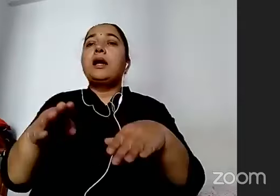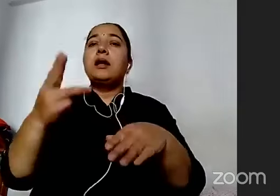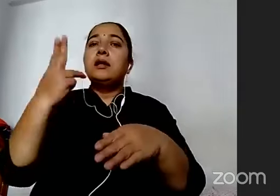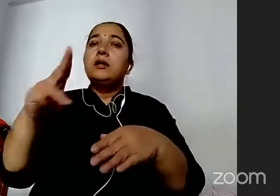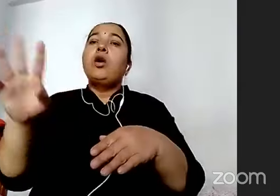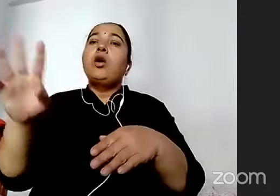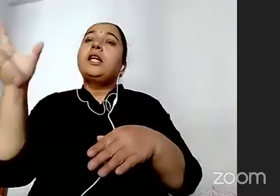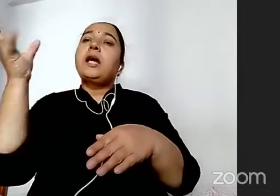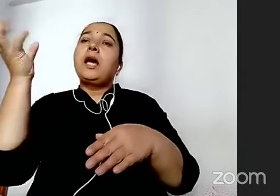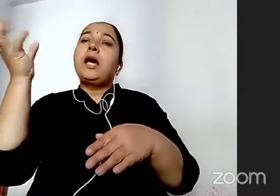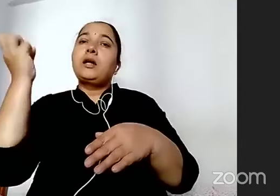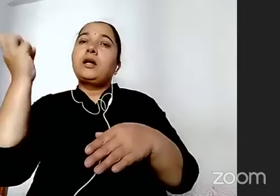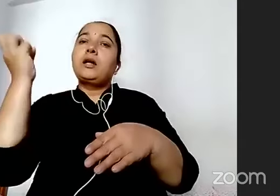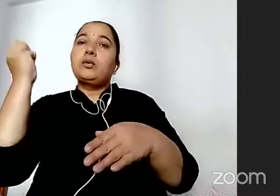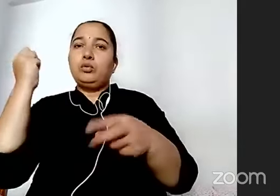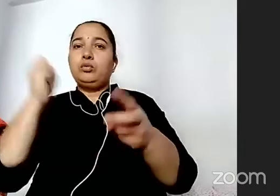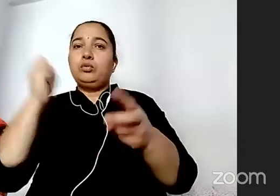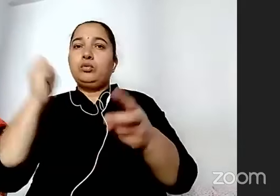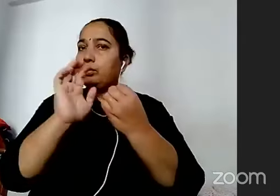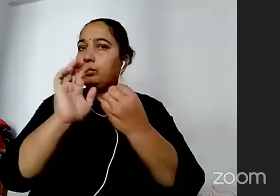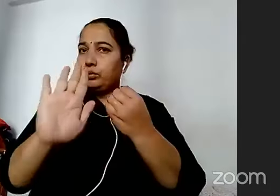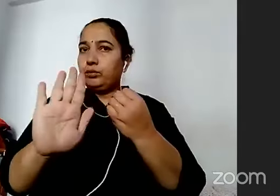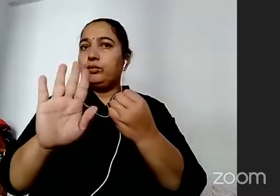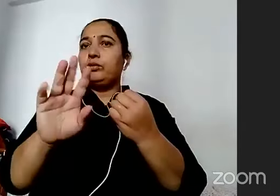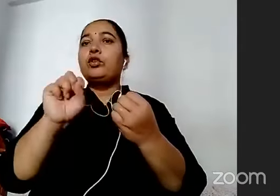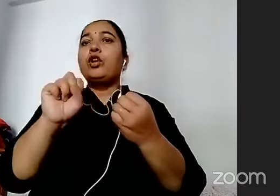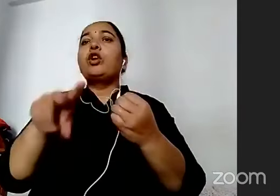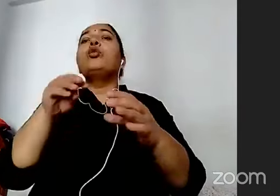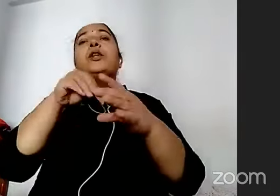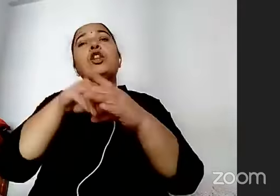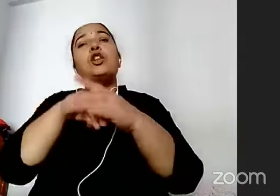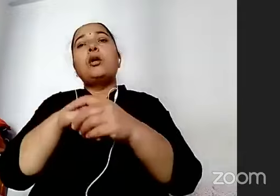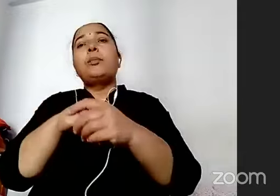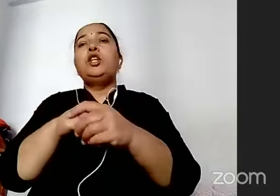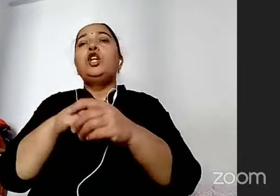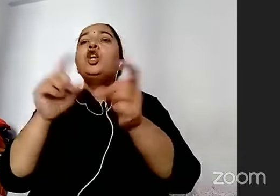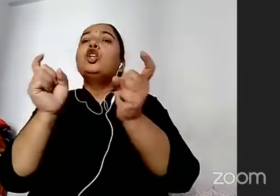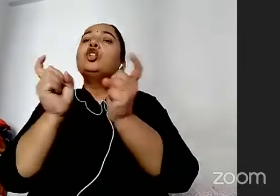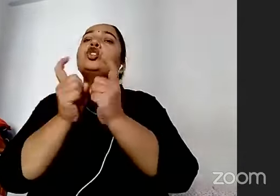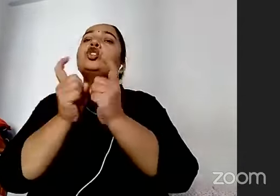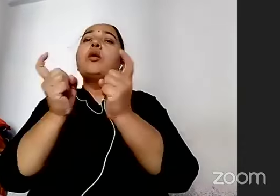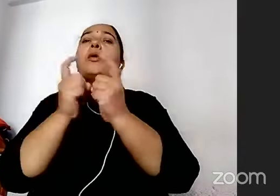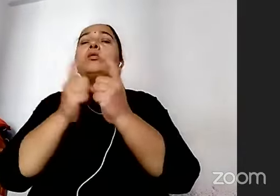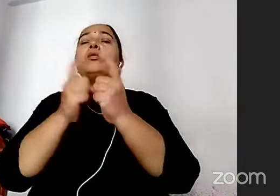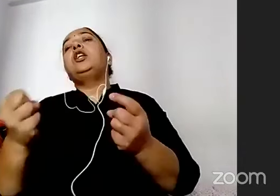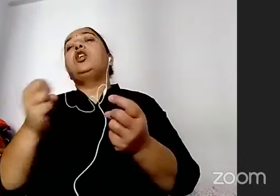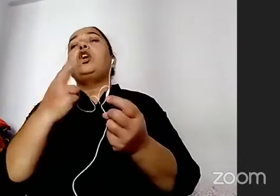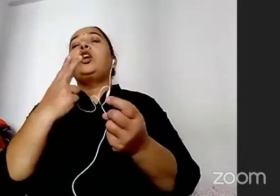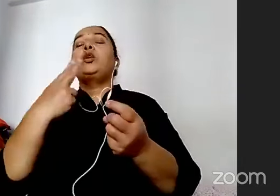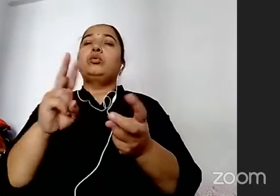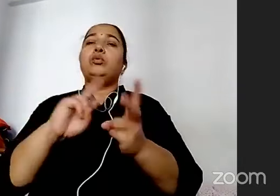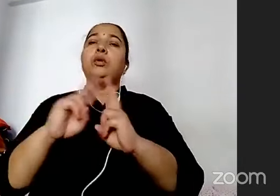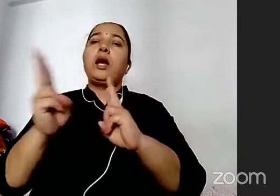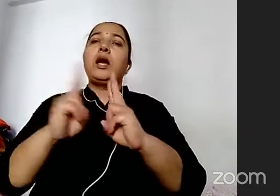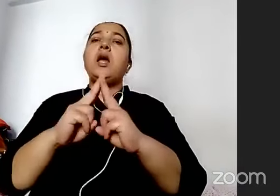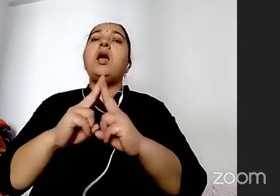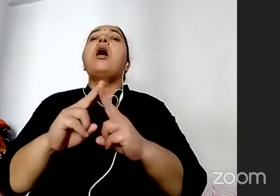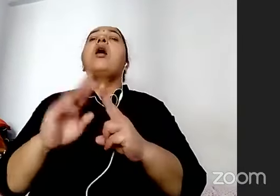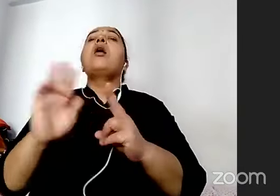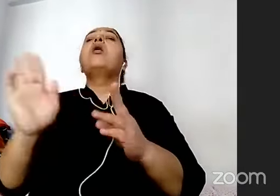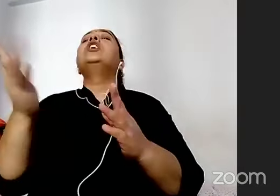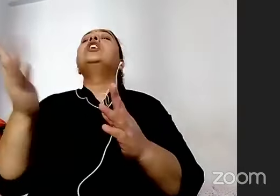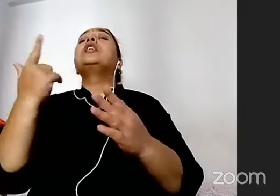गरिरहेछौँ होइन, तर त्यहाँभित्र पनि यसको छलफल चाहिँ हुन बाँकी नै रहेको कुरा, अनि भए पनि कस्तो तरिकाले लिइन्छ भन्ने कुराहरूमा